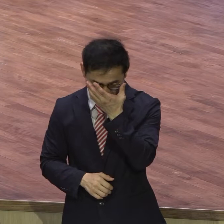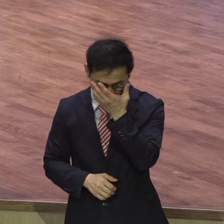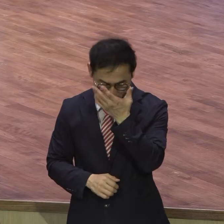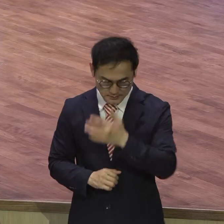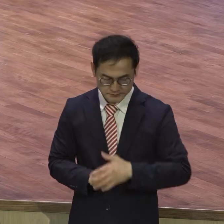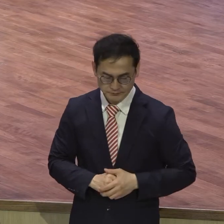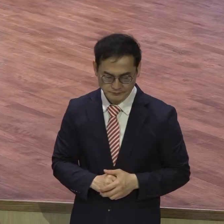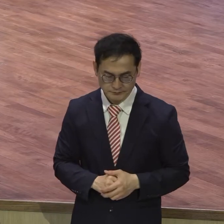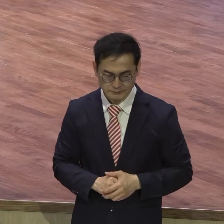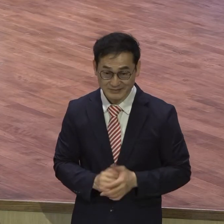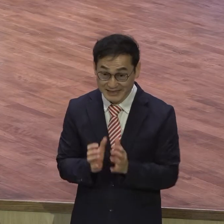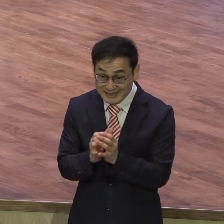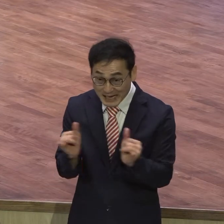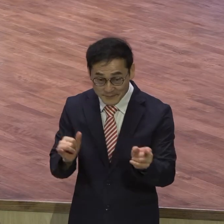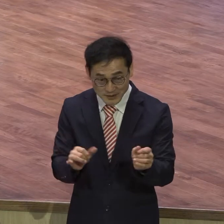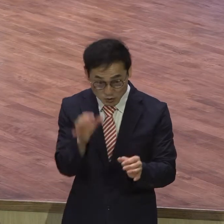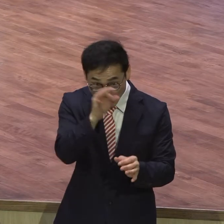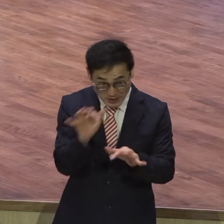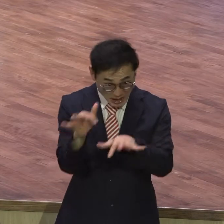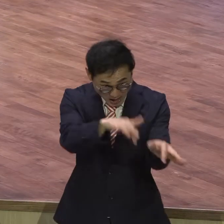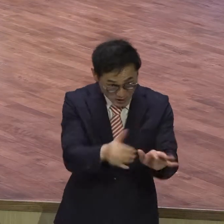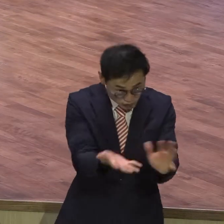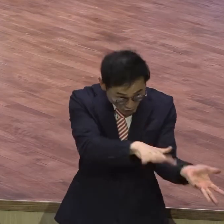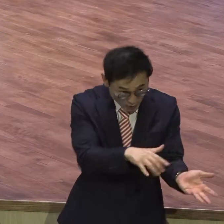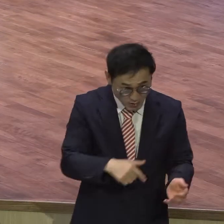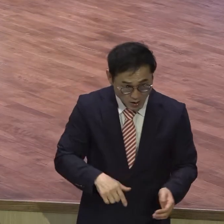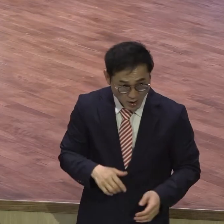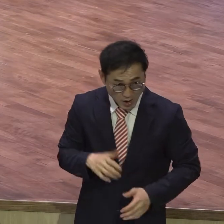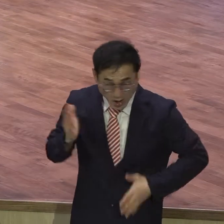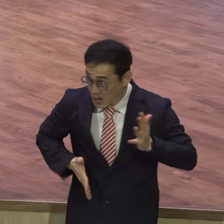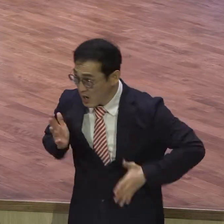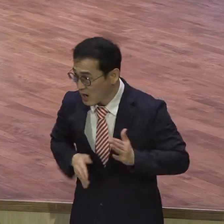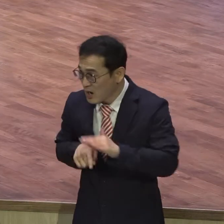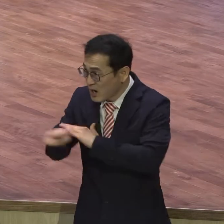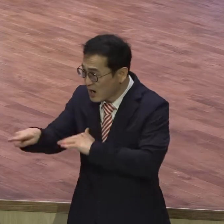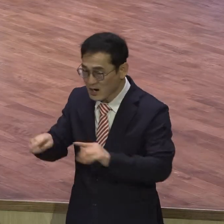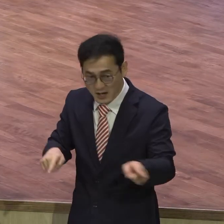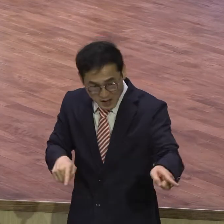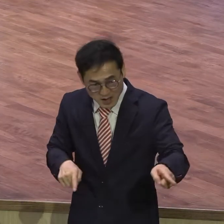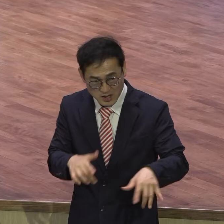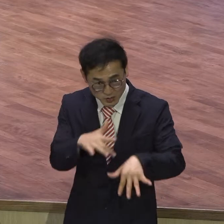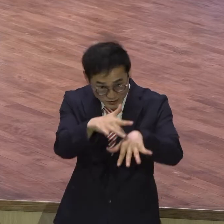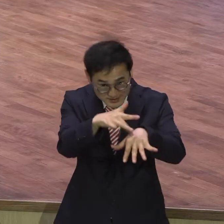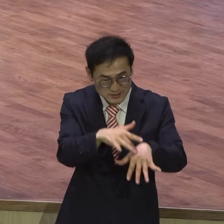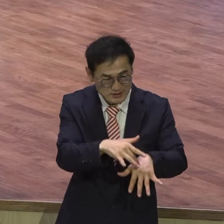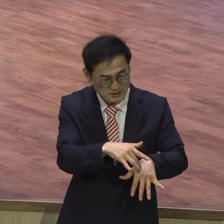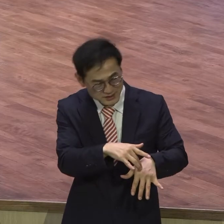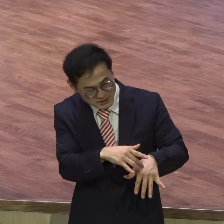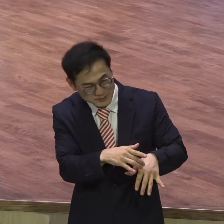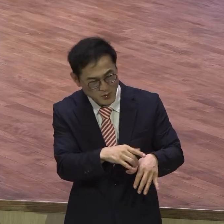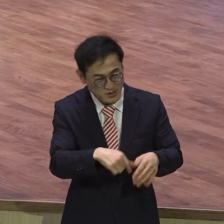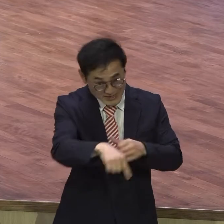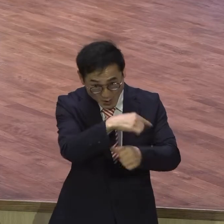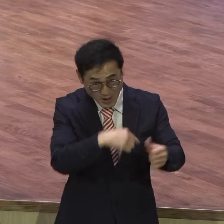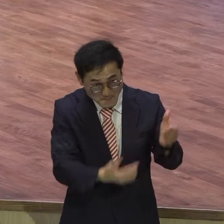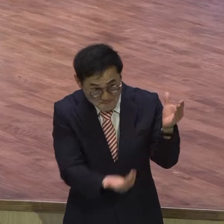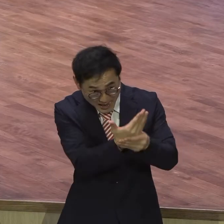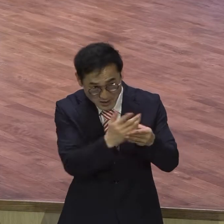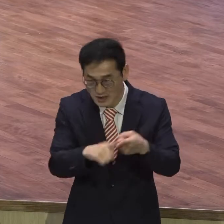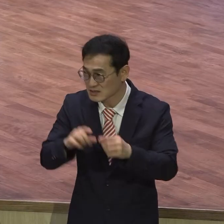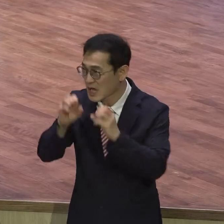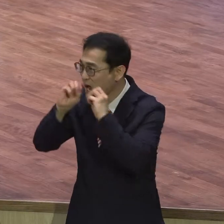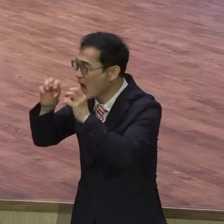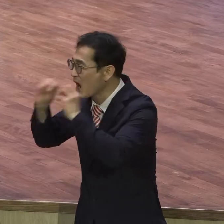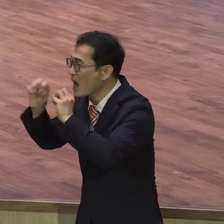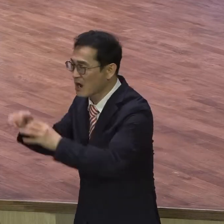쉬던 자들이 달아나 시내에 들어가 이 모든 일과 귀신 들린 자들의 일을 구하니 온